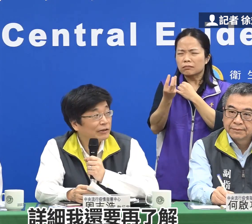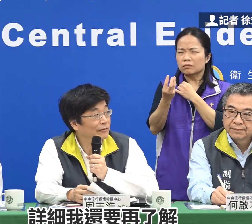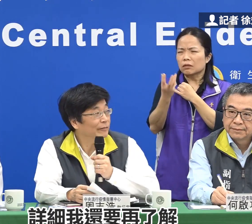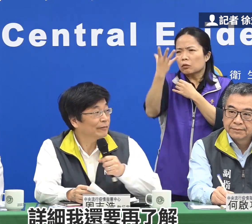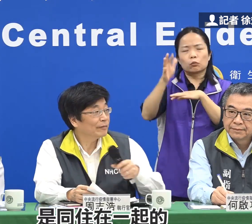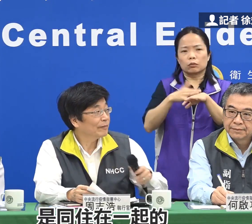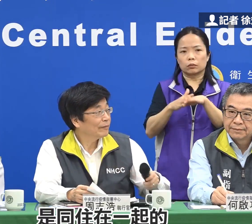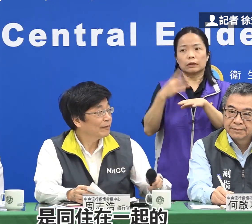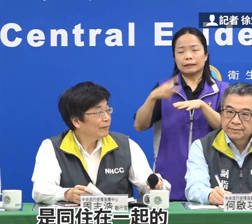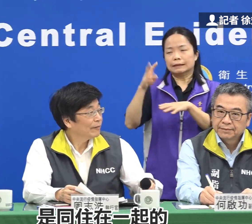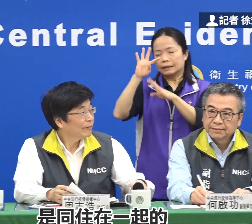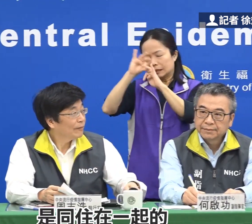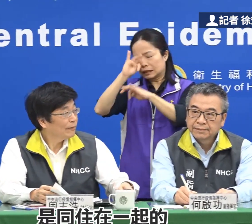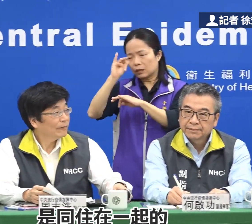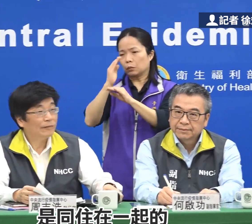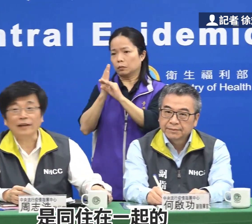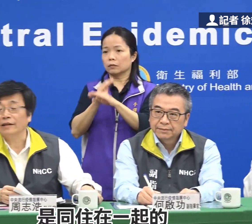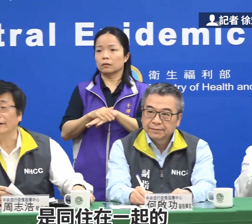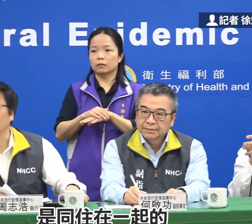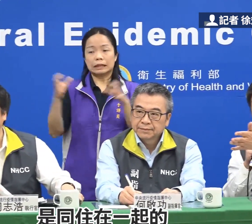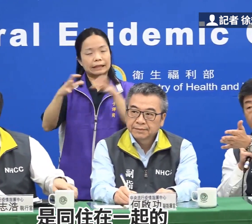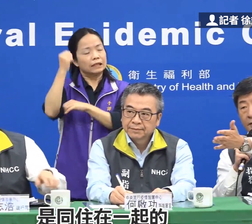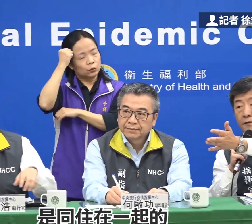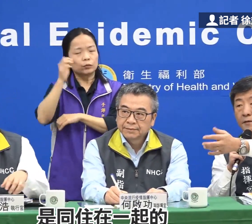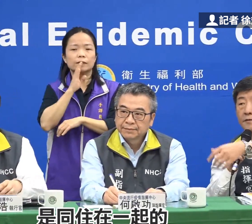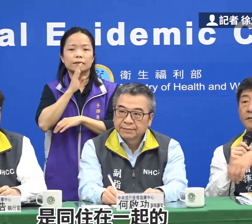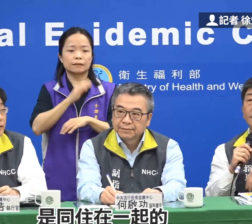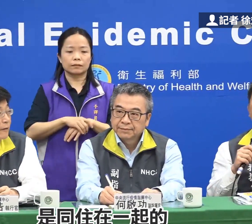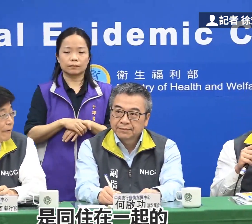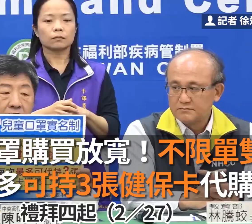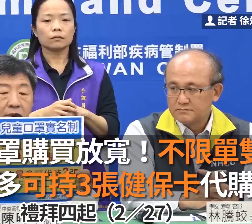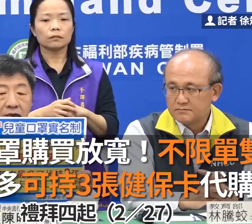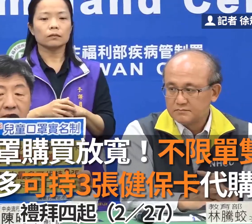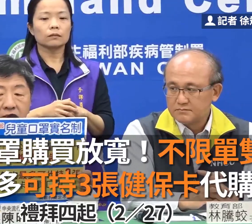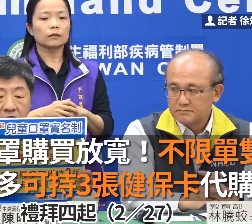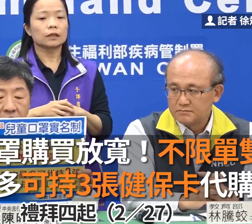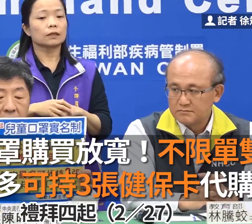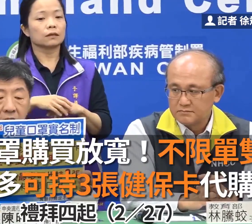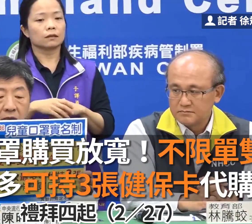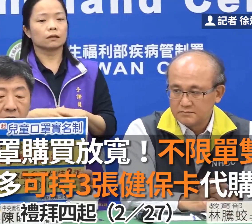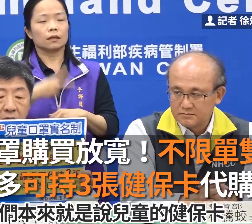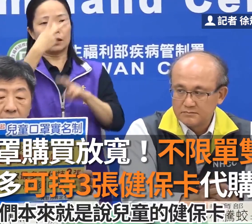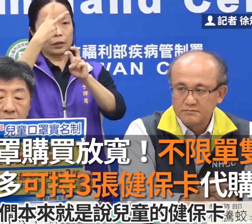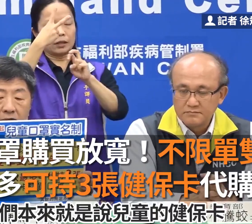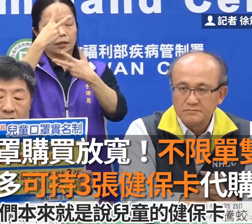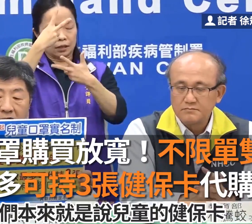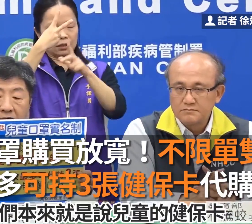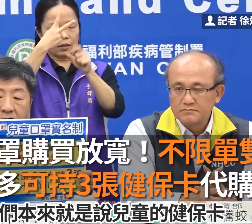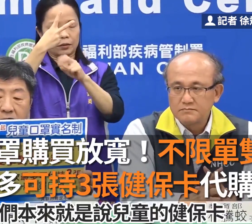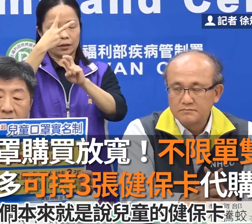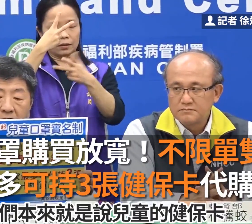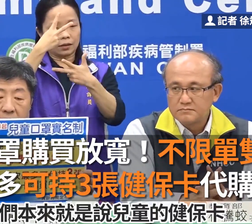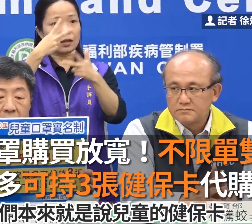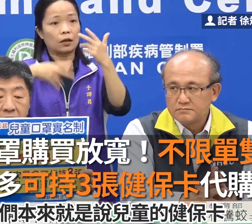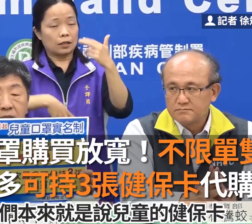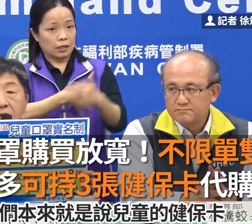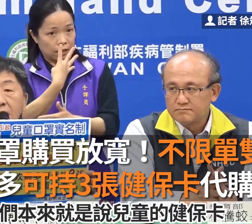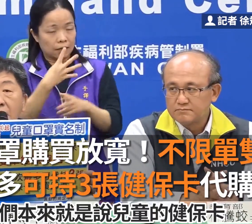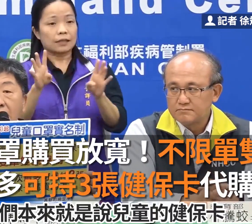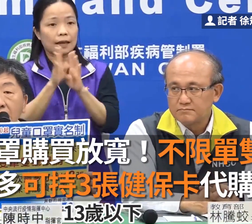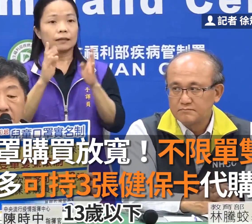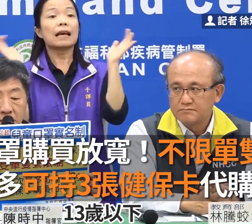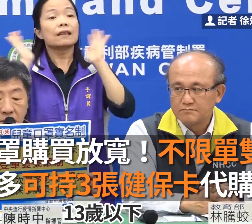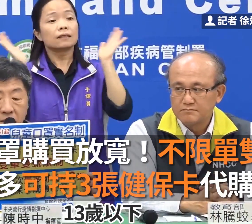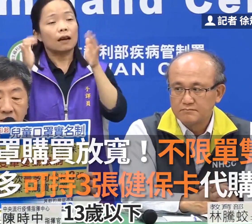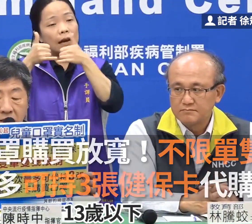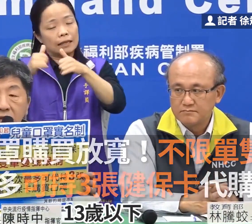了解。 是同住在一起的了哈，就礼拜四起哈，我们本来就是说儿童的健保